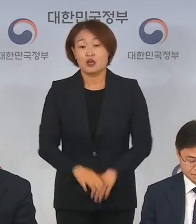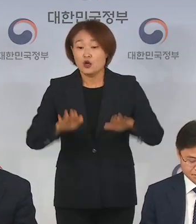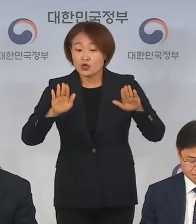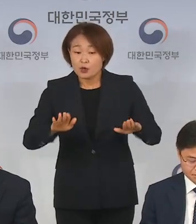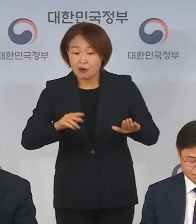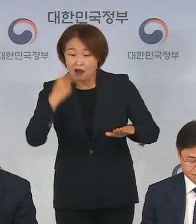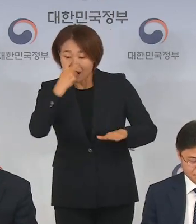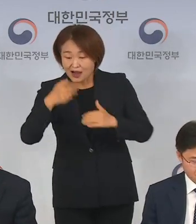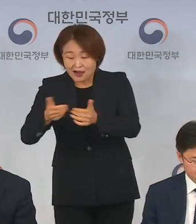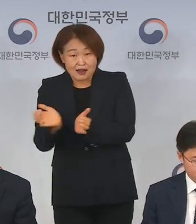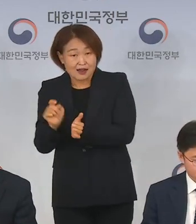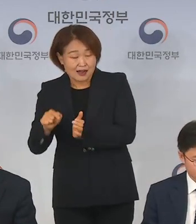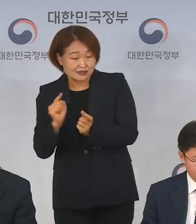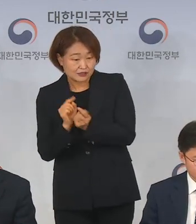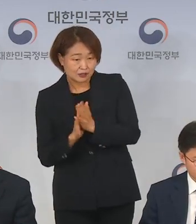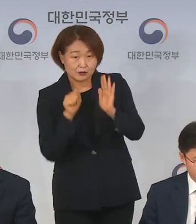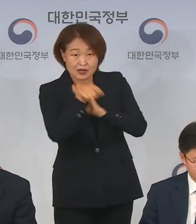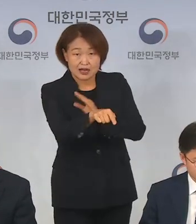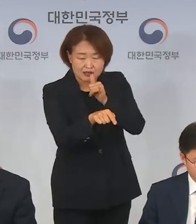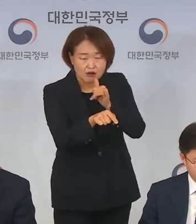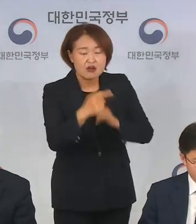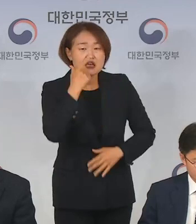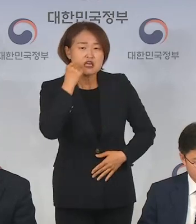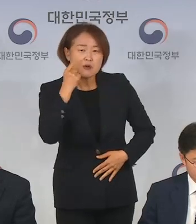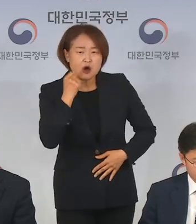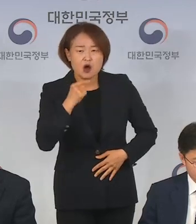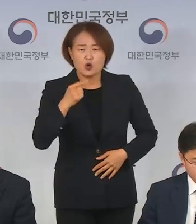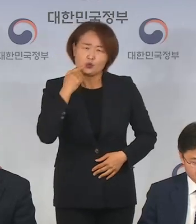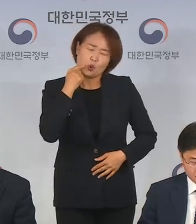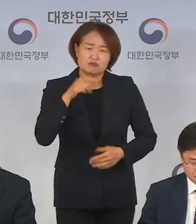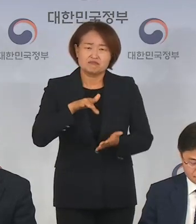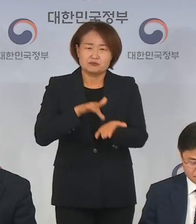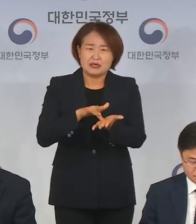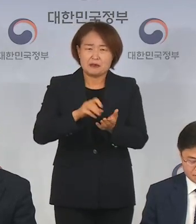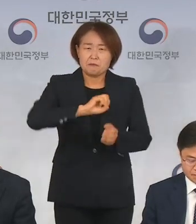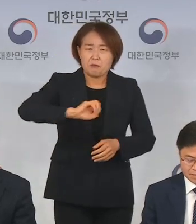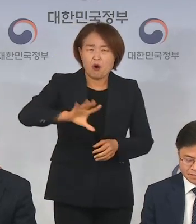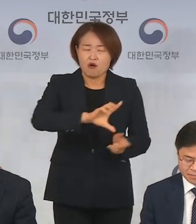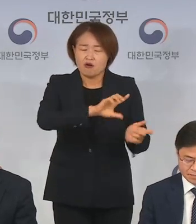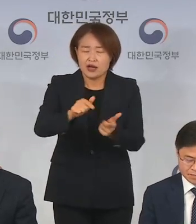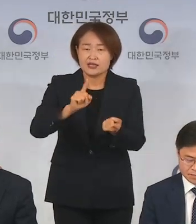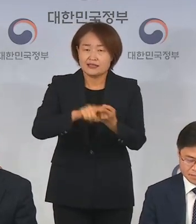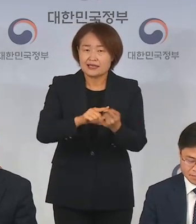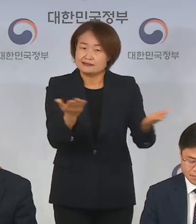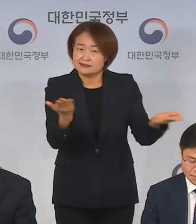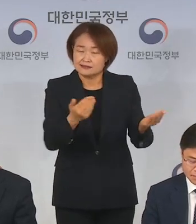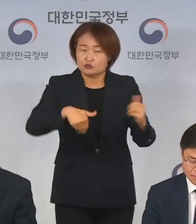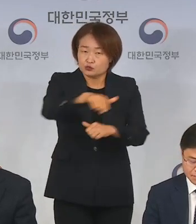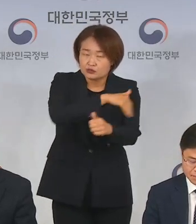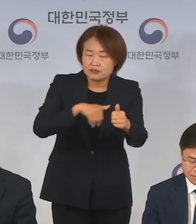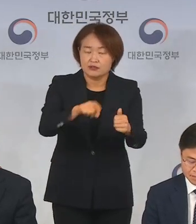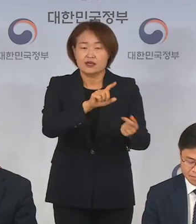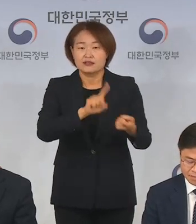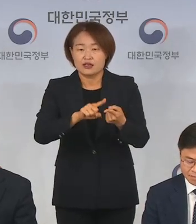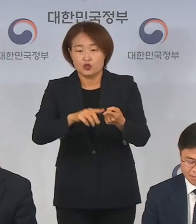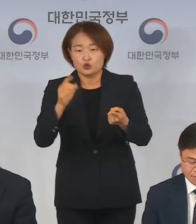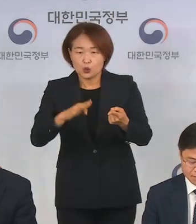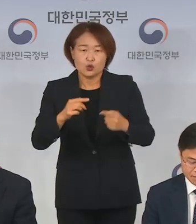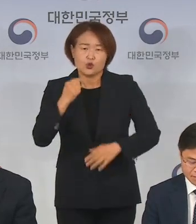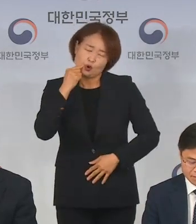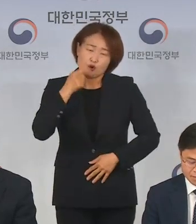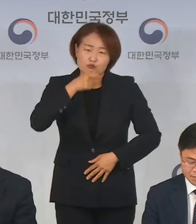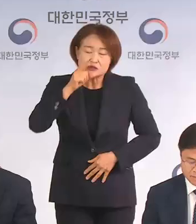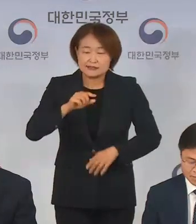이번 시찰 활동을 통해 일본의 오염수 정화 및 방류시설 전반의 운영 상황과 방사성 물질 분석 역량